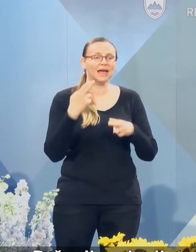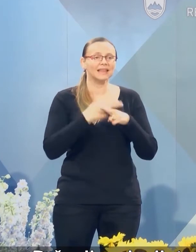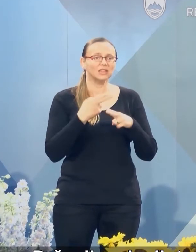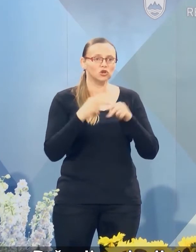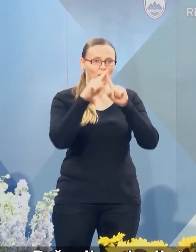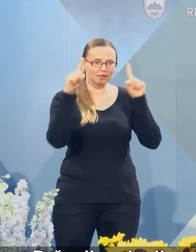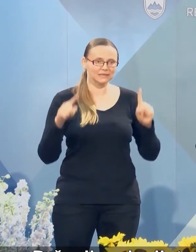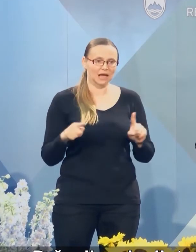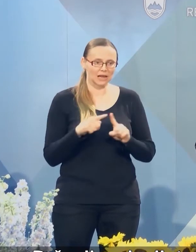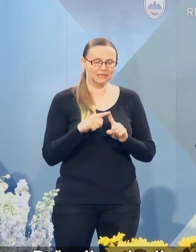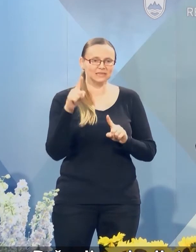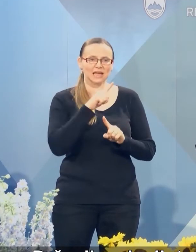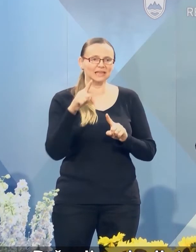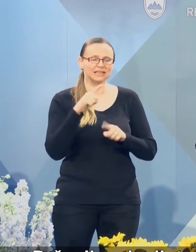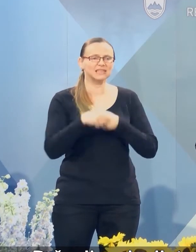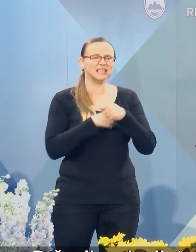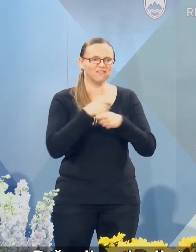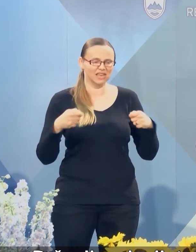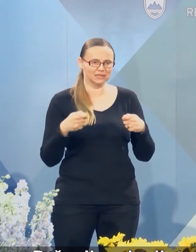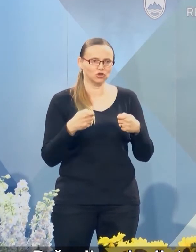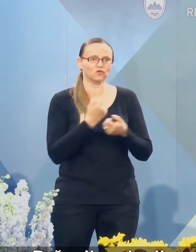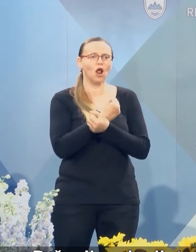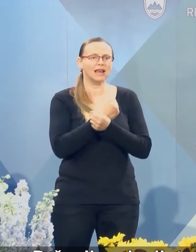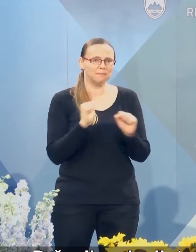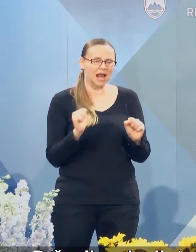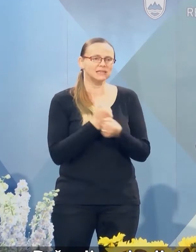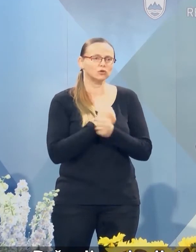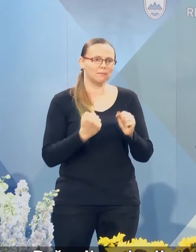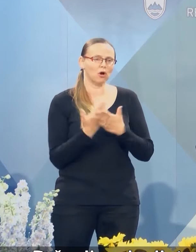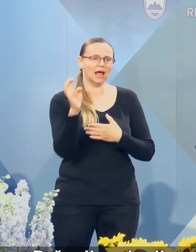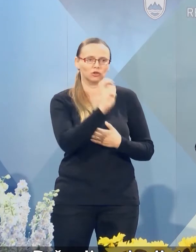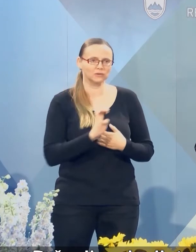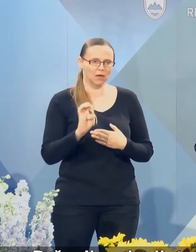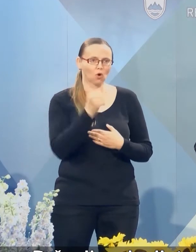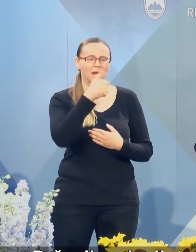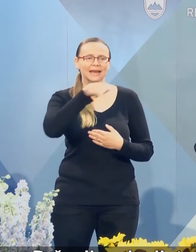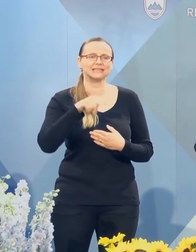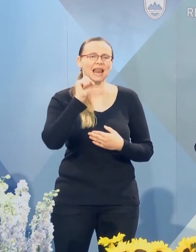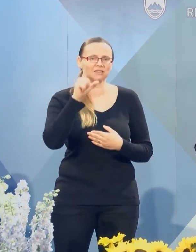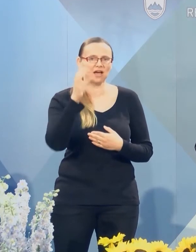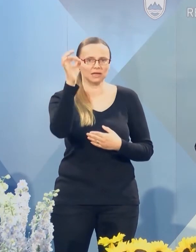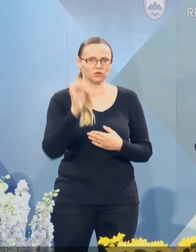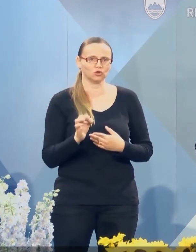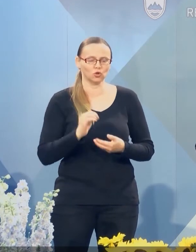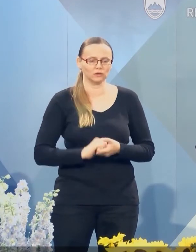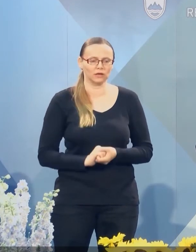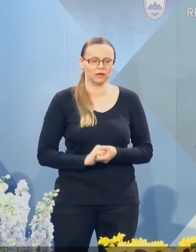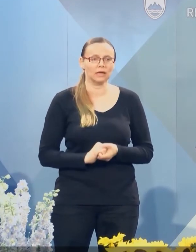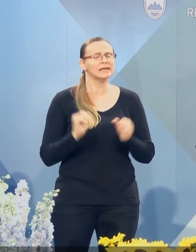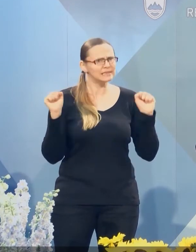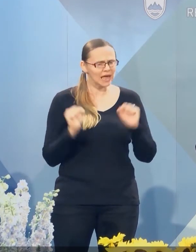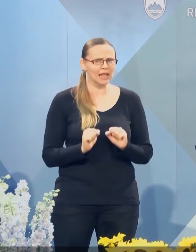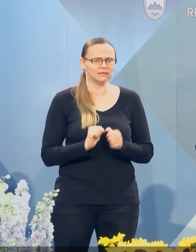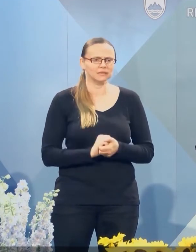Državljanska lista in zavezništvo liberalcev in demokratov za Evropo 1,12 odstotka, Zares